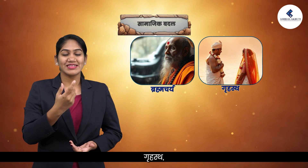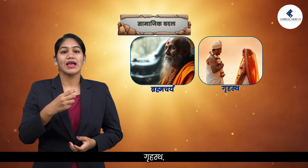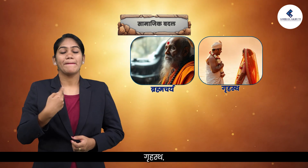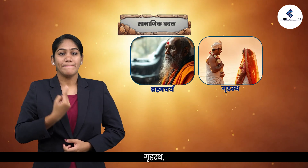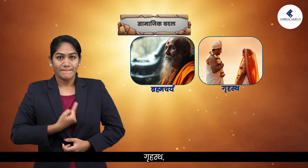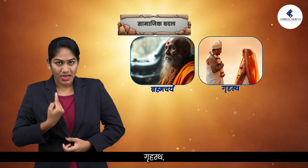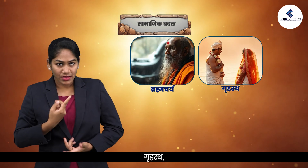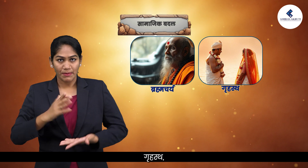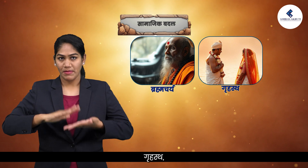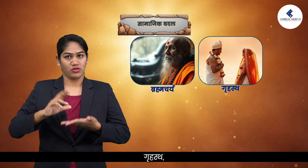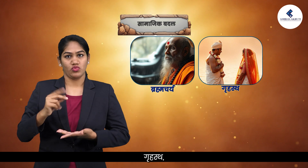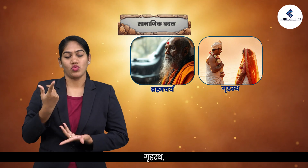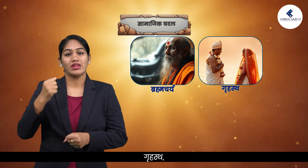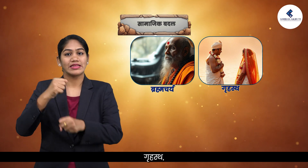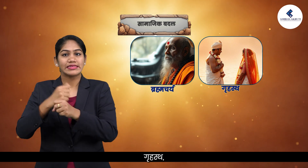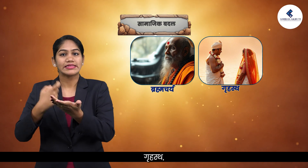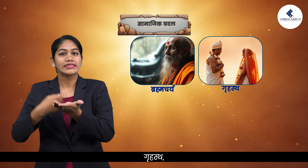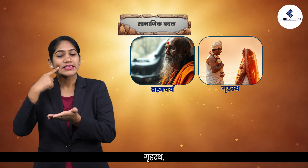गृहस्थ,